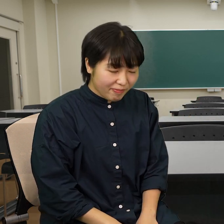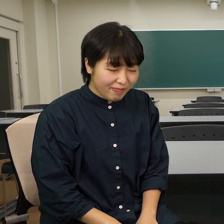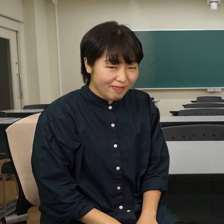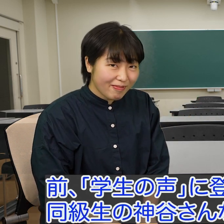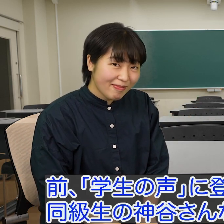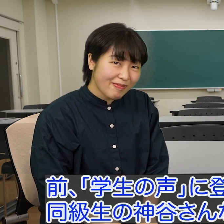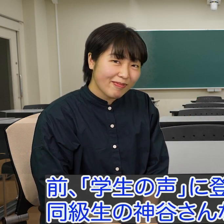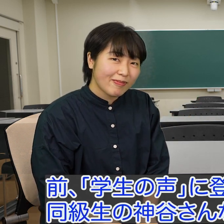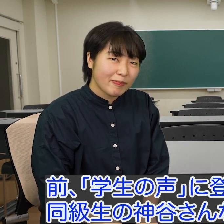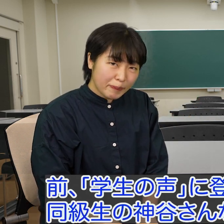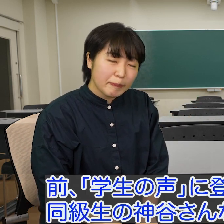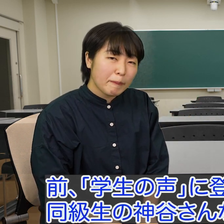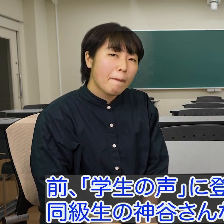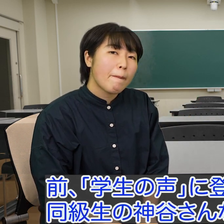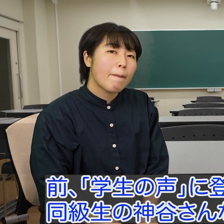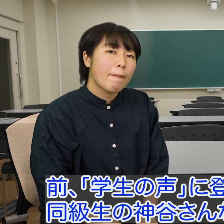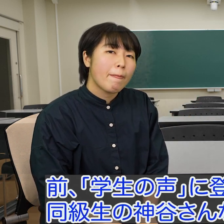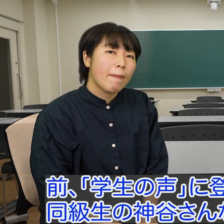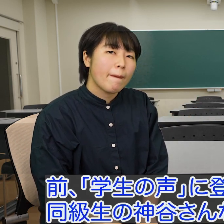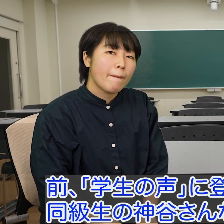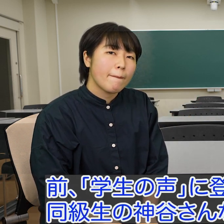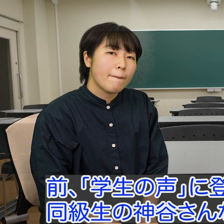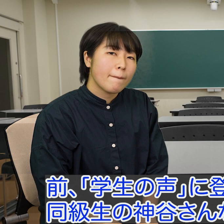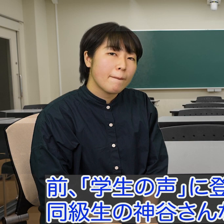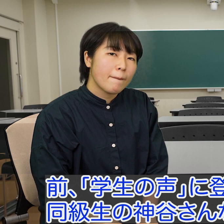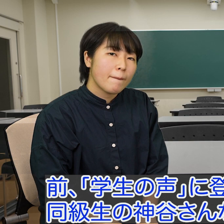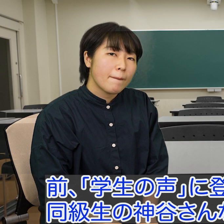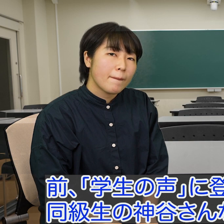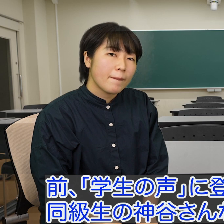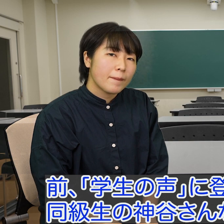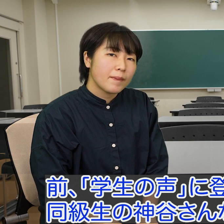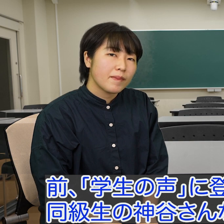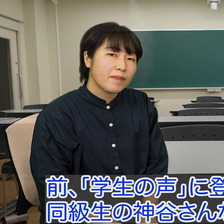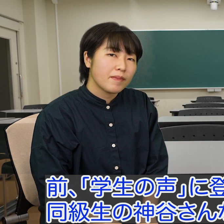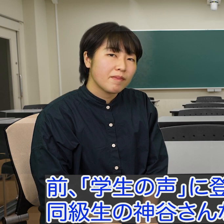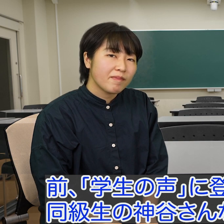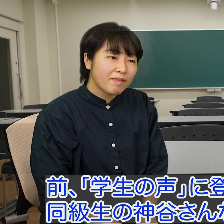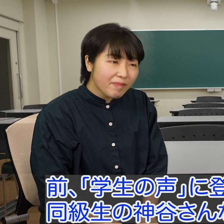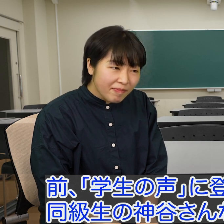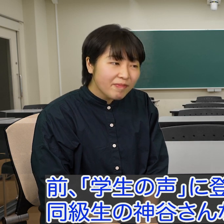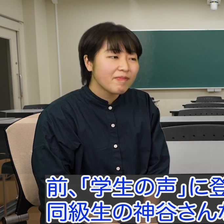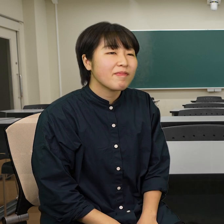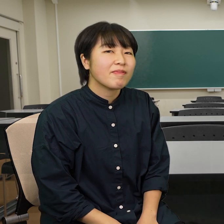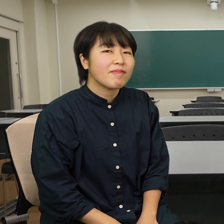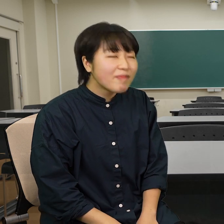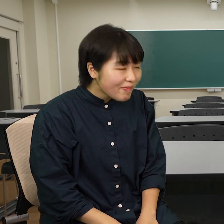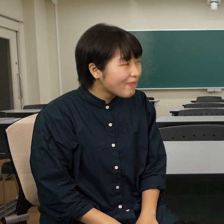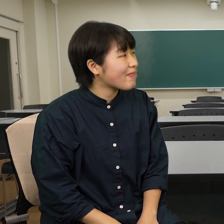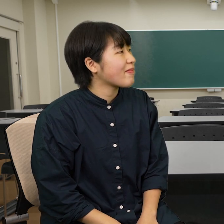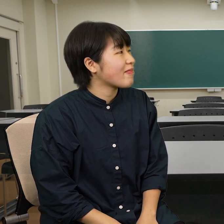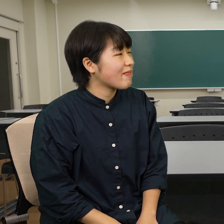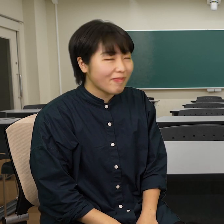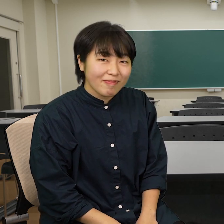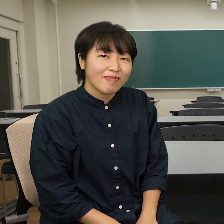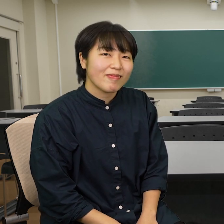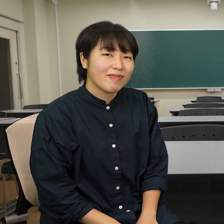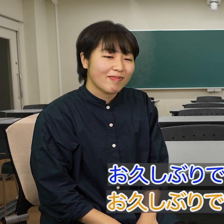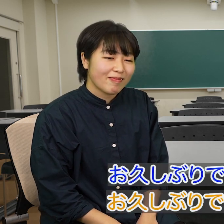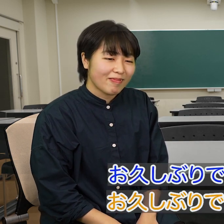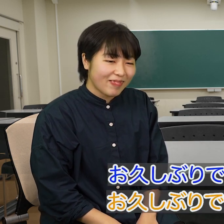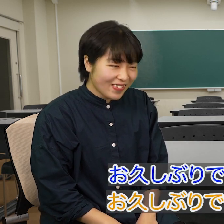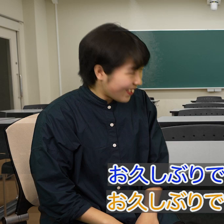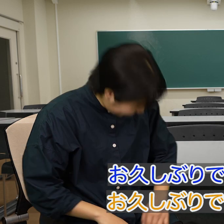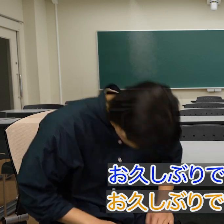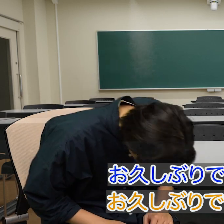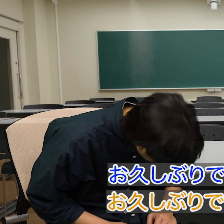前、学生の声でに登場してもらった同級生の神谷さんなんですけど、お